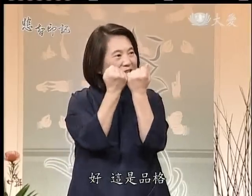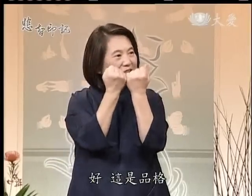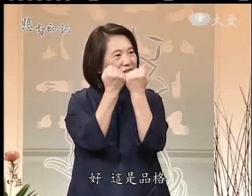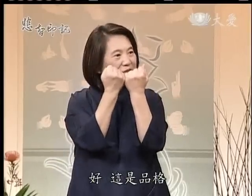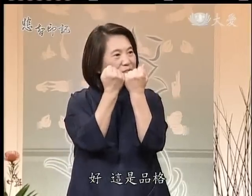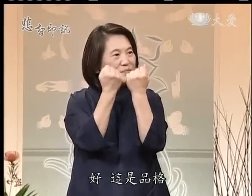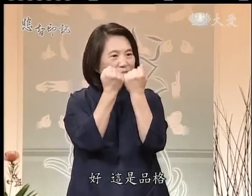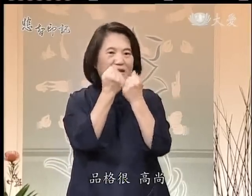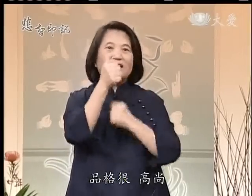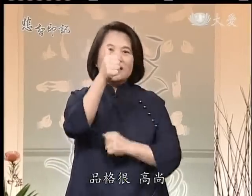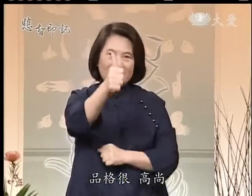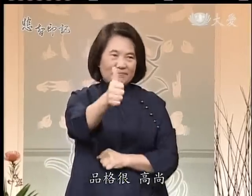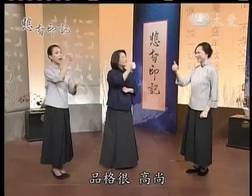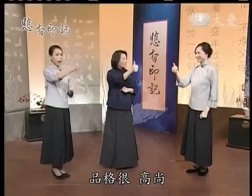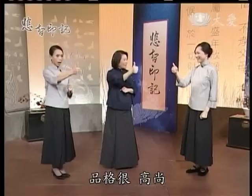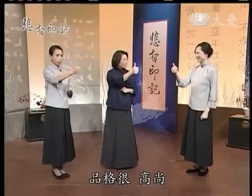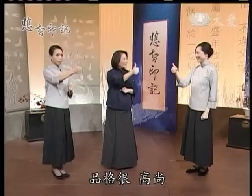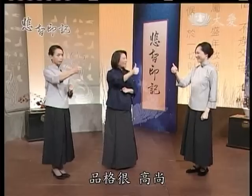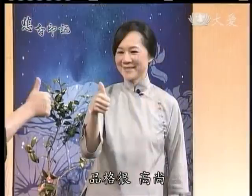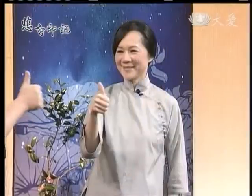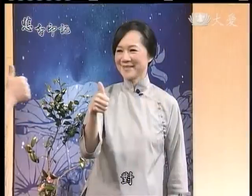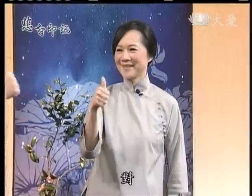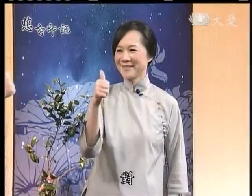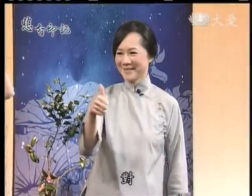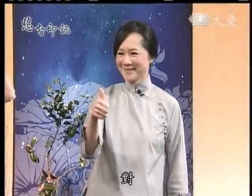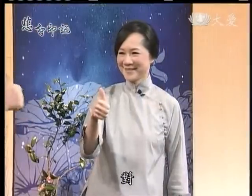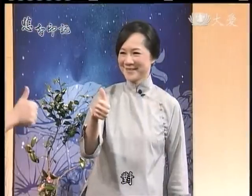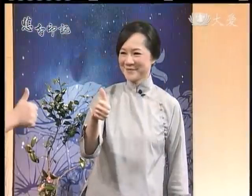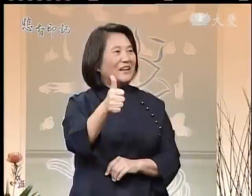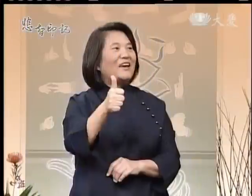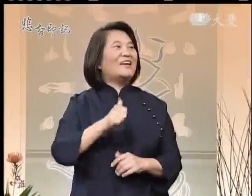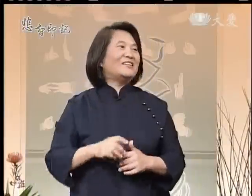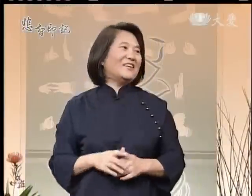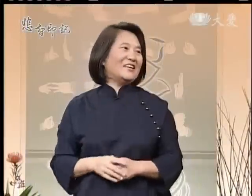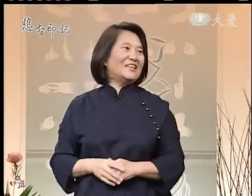格， 品格， 品格很高尚，对。 哎，对。那